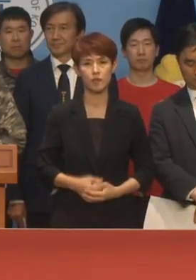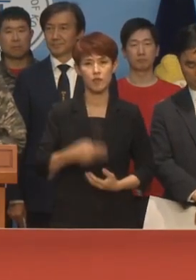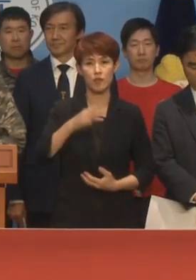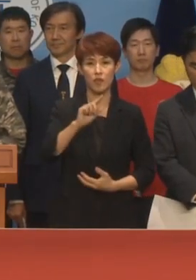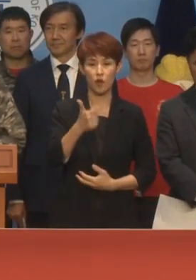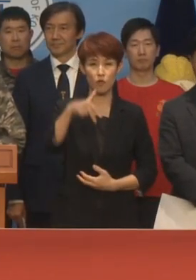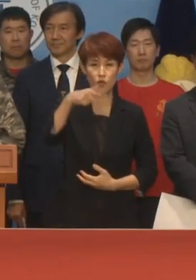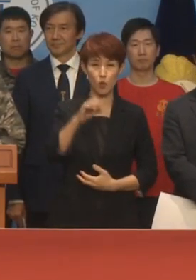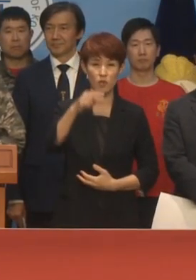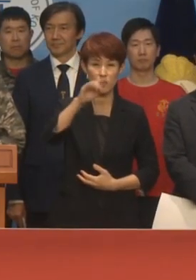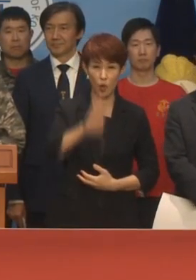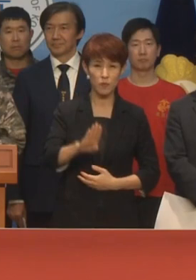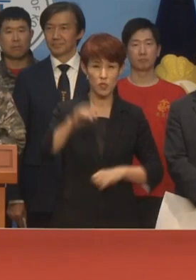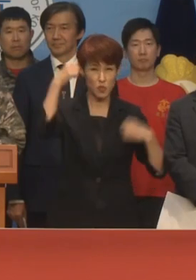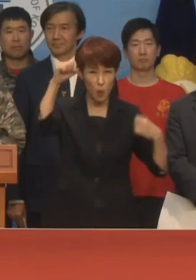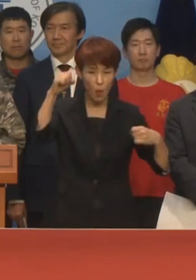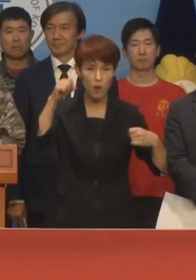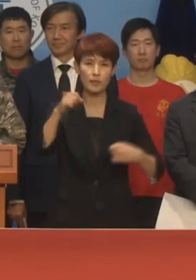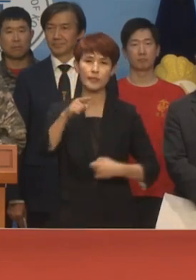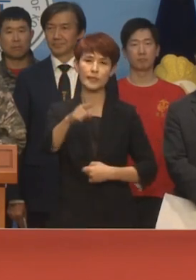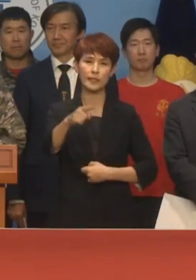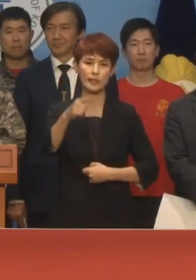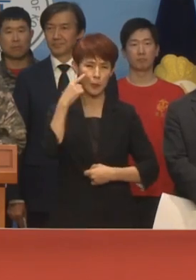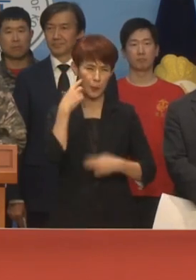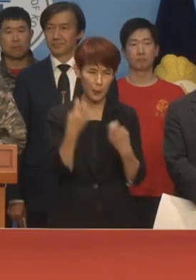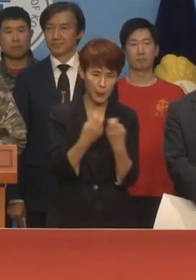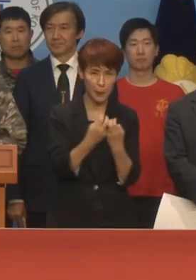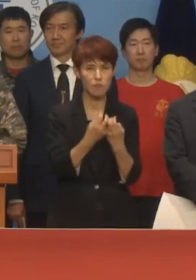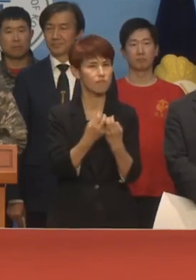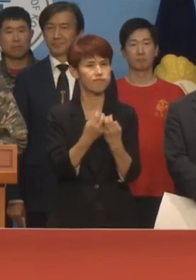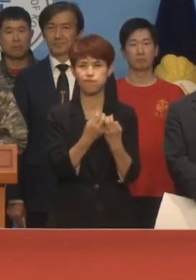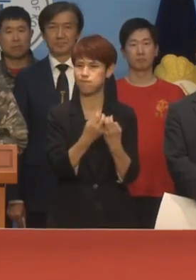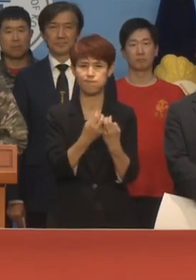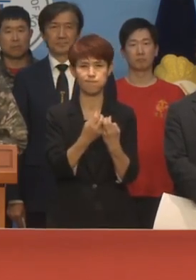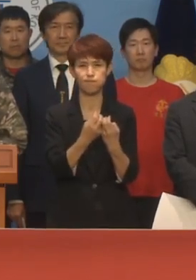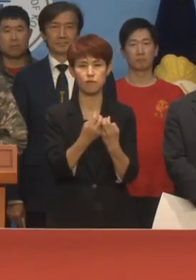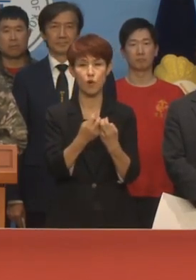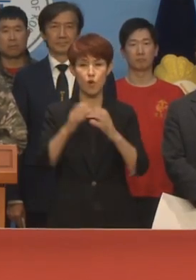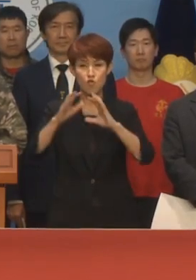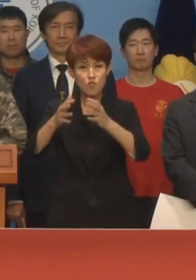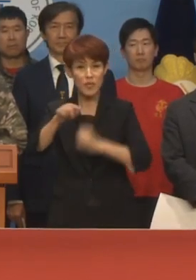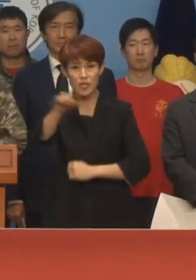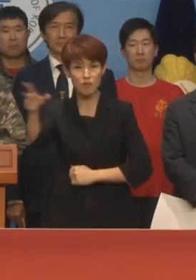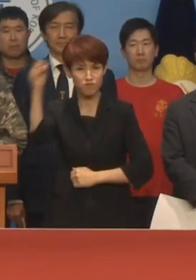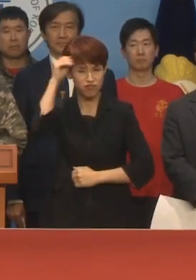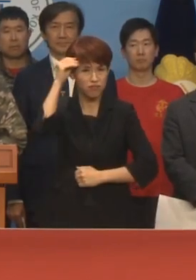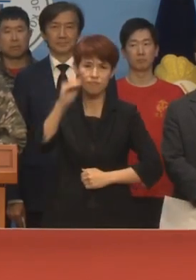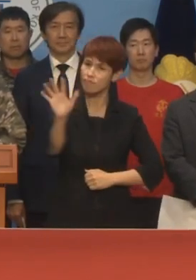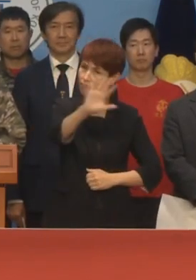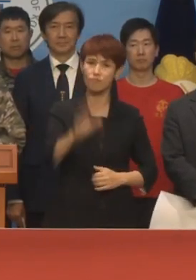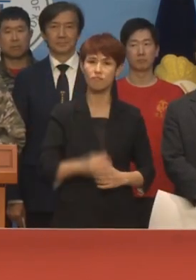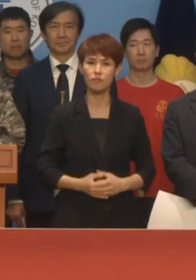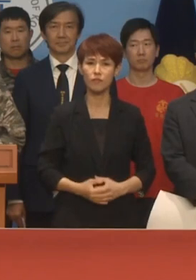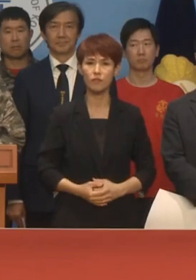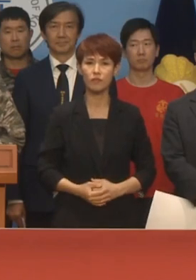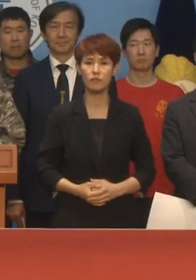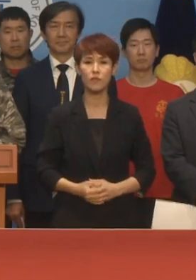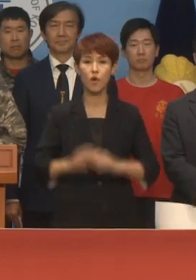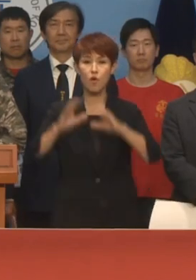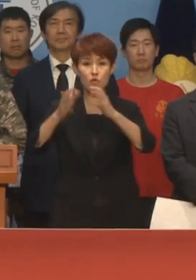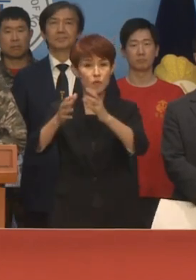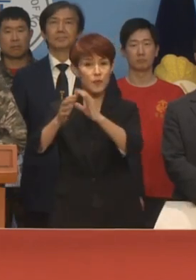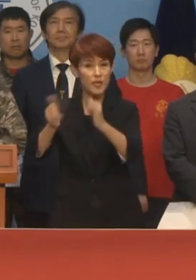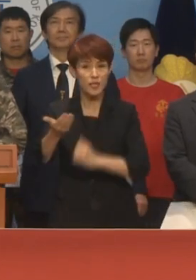런종섭쇼, 당신의 그 얕은 수에 놀아날 만큼 국민은 무지하지 않았습니다.